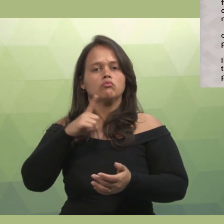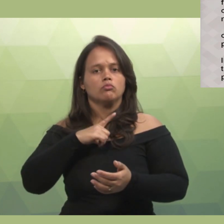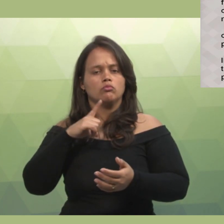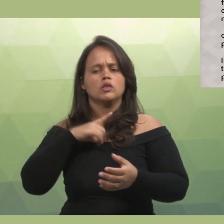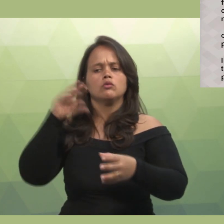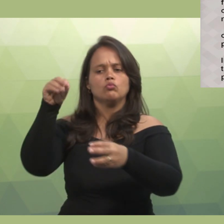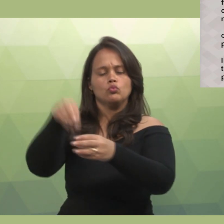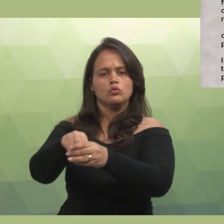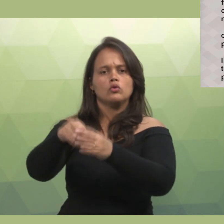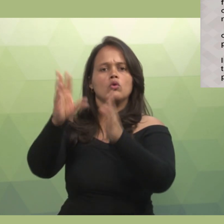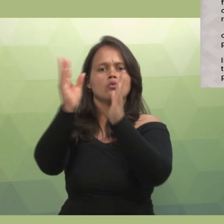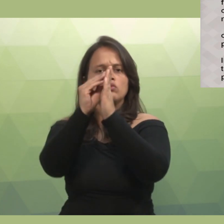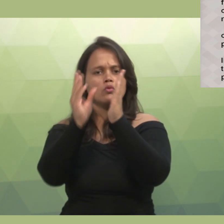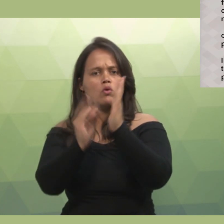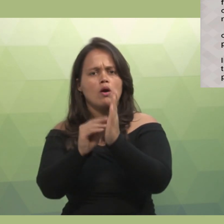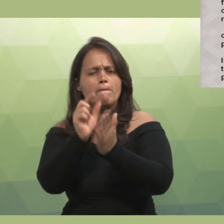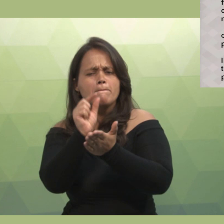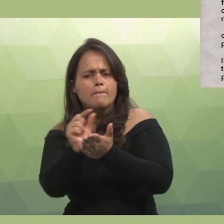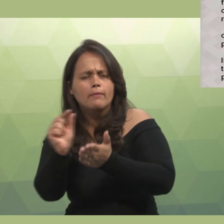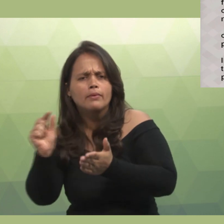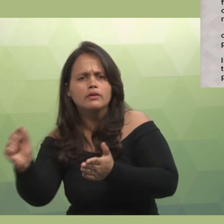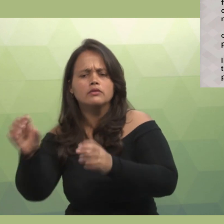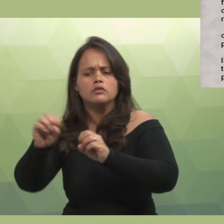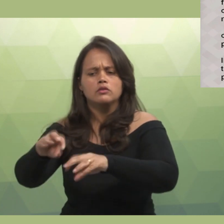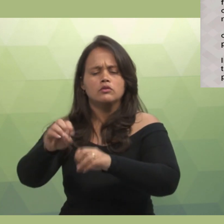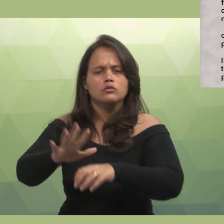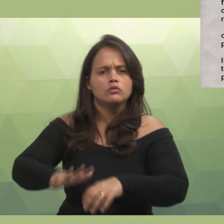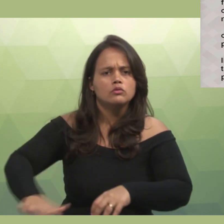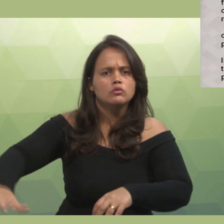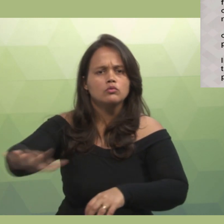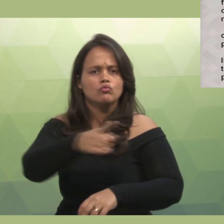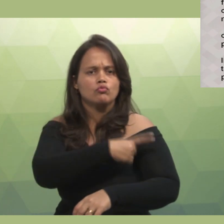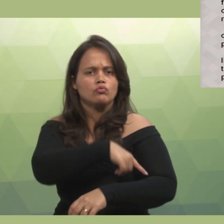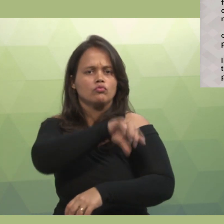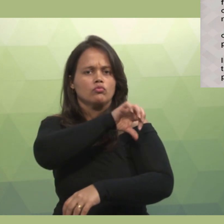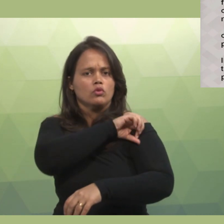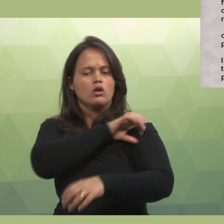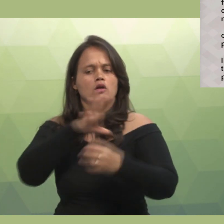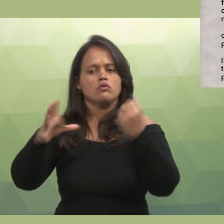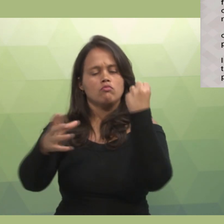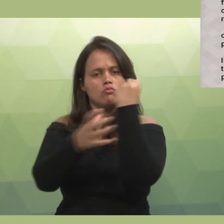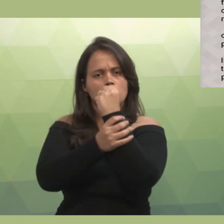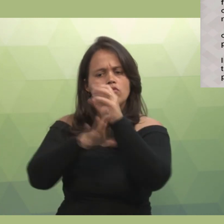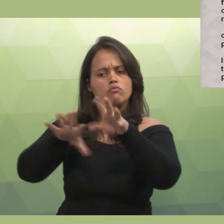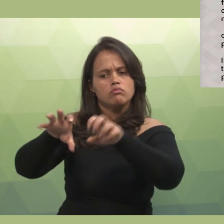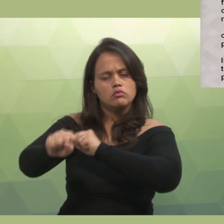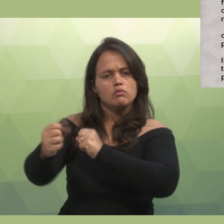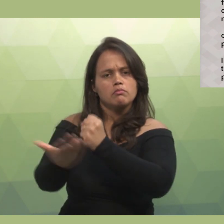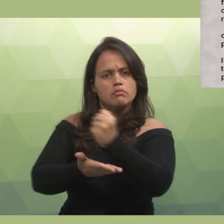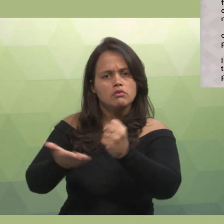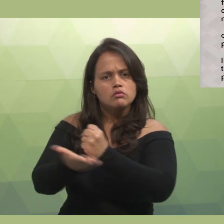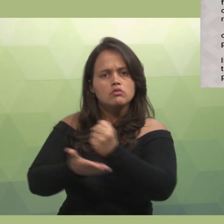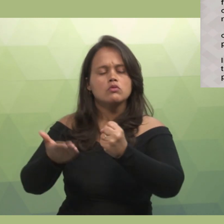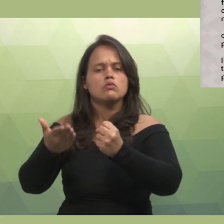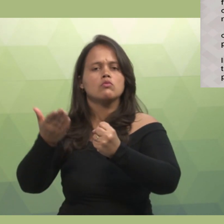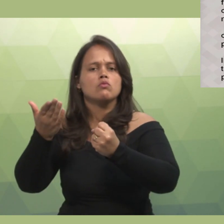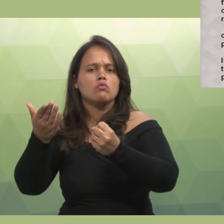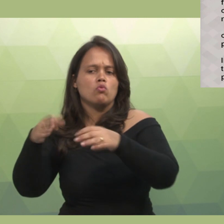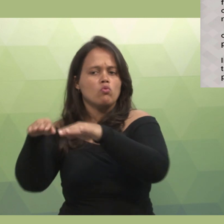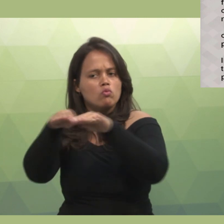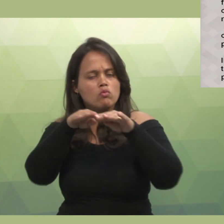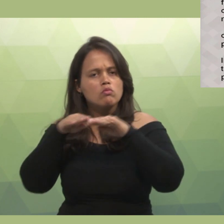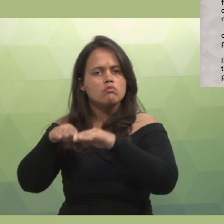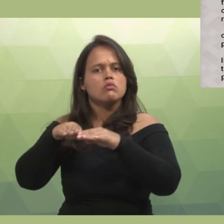mínimos para o ensino fundamental, de maneira a assegurar formação básica comum e respeito aos valores